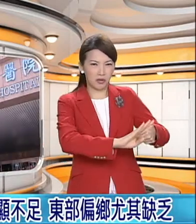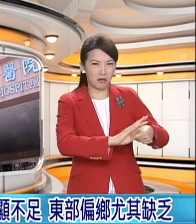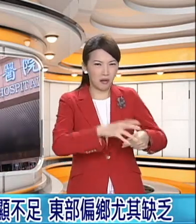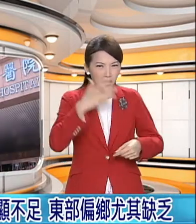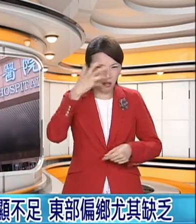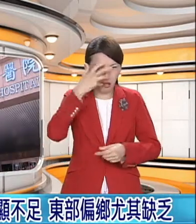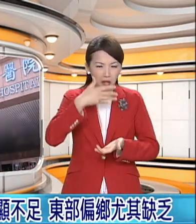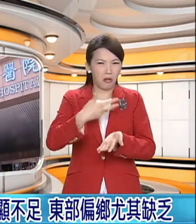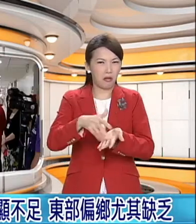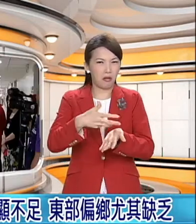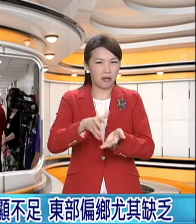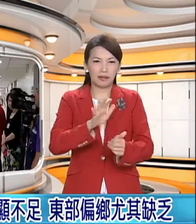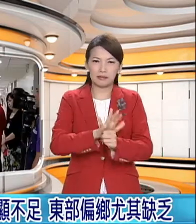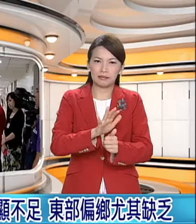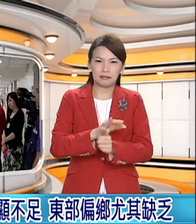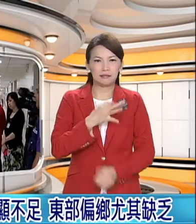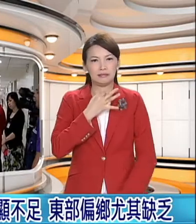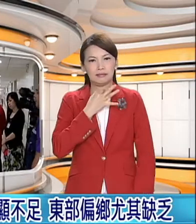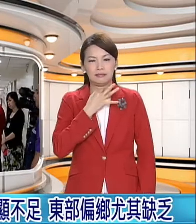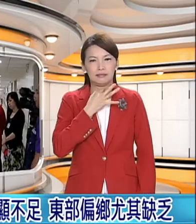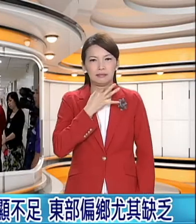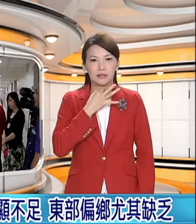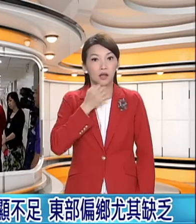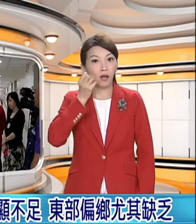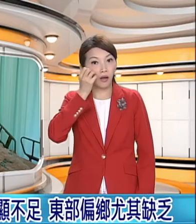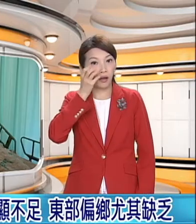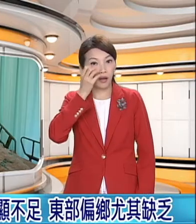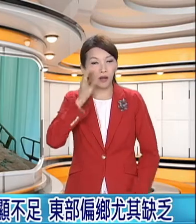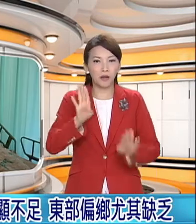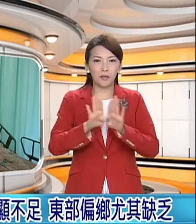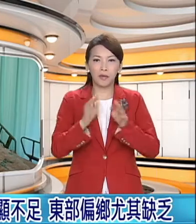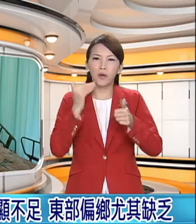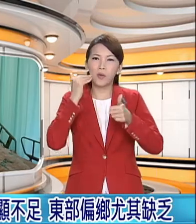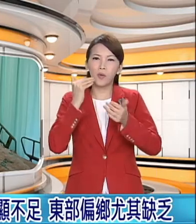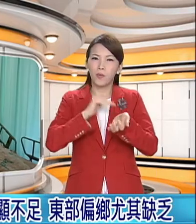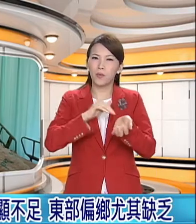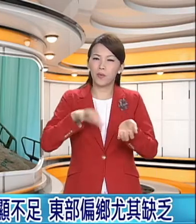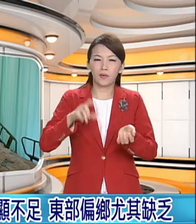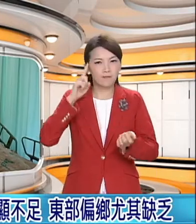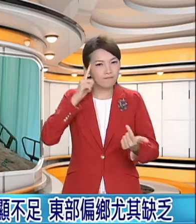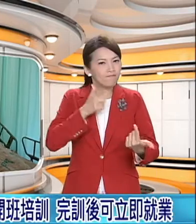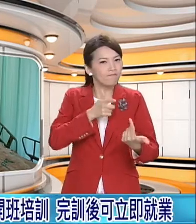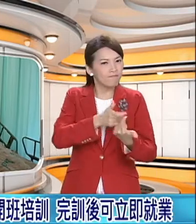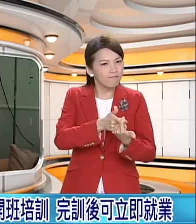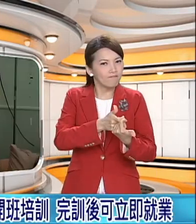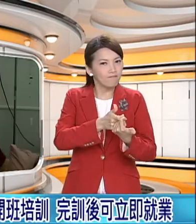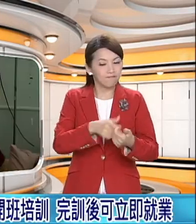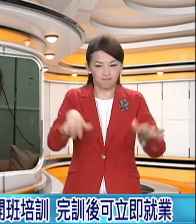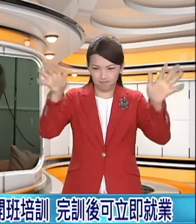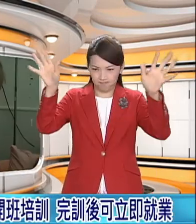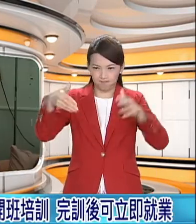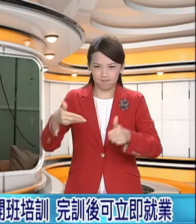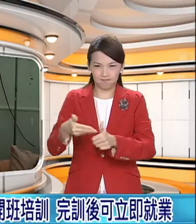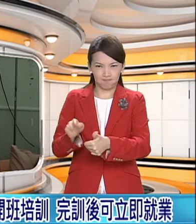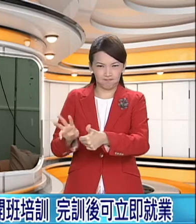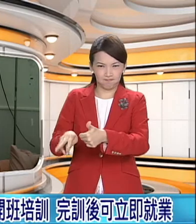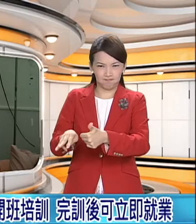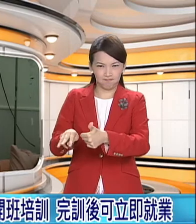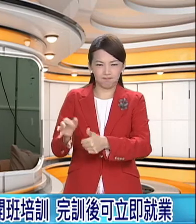人家多的东部地区。因此，花莲门诺医院特别就开办了免费的